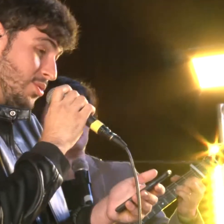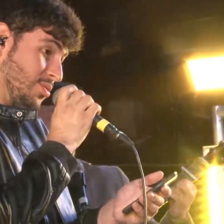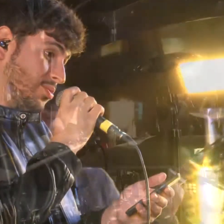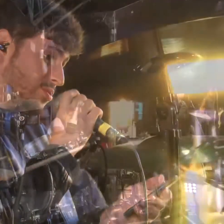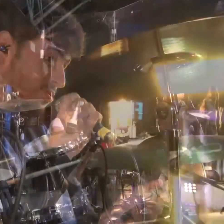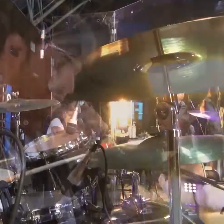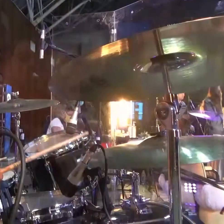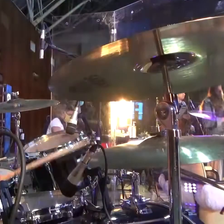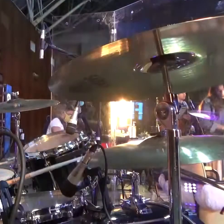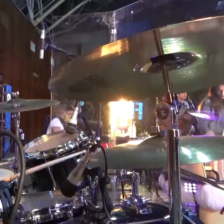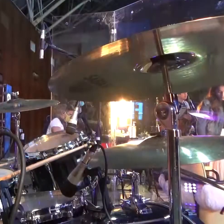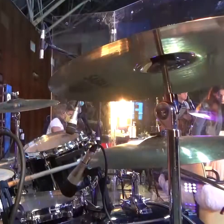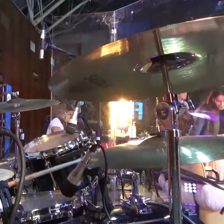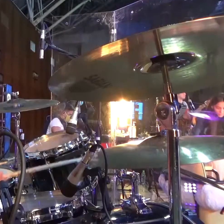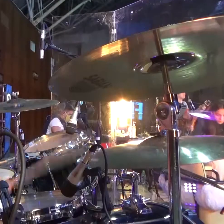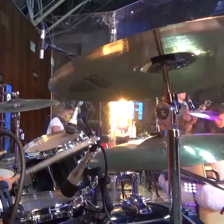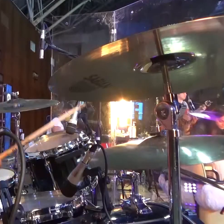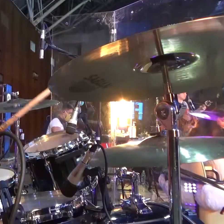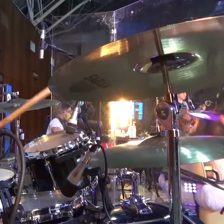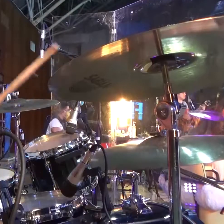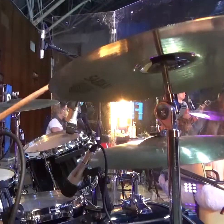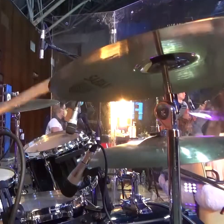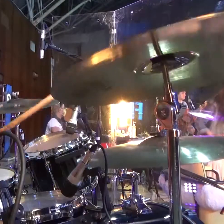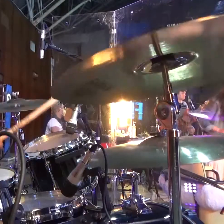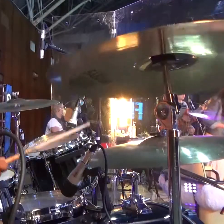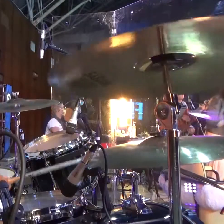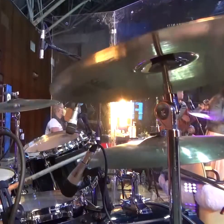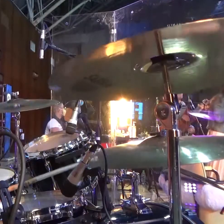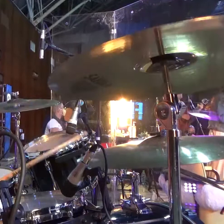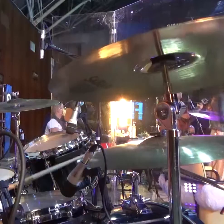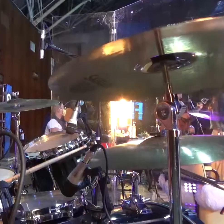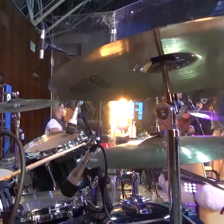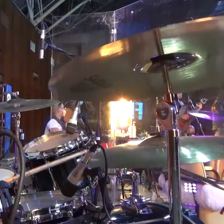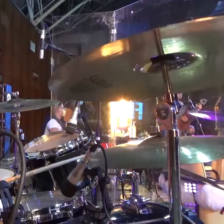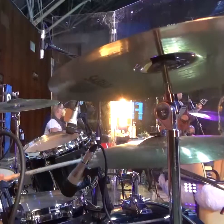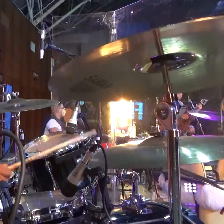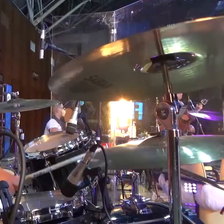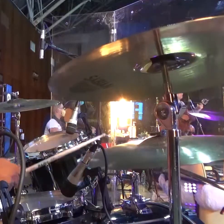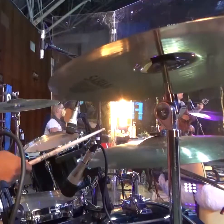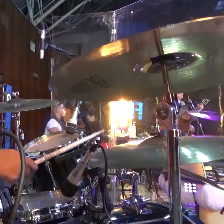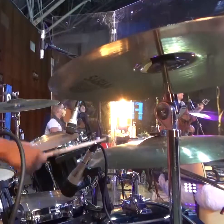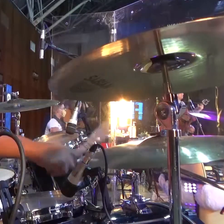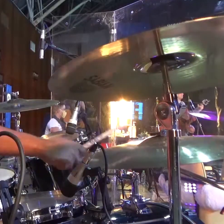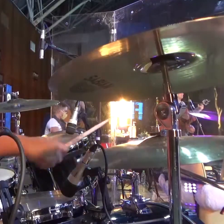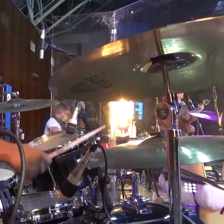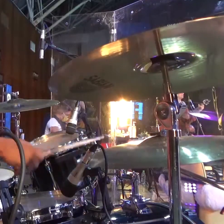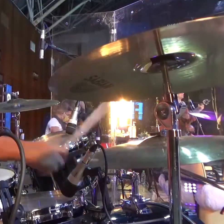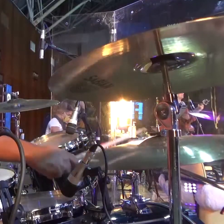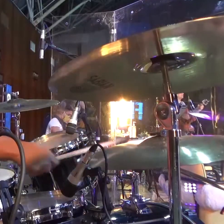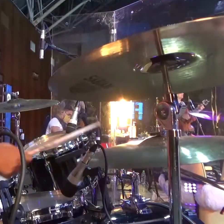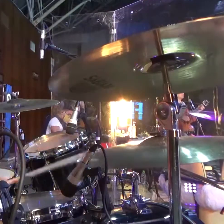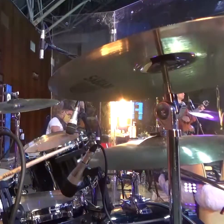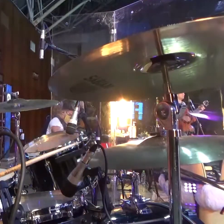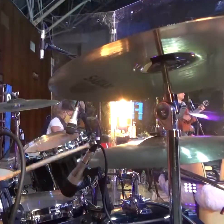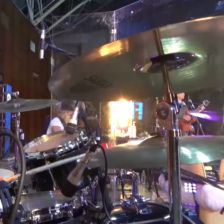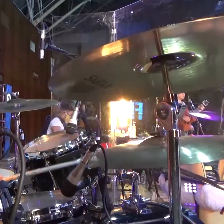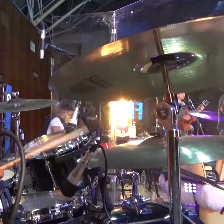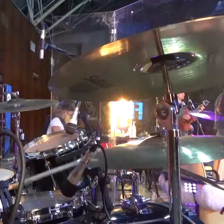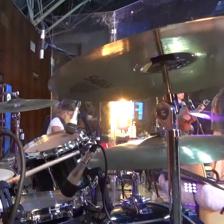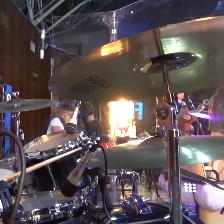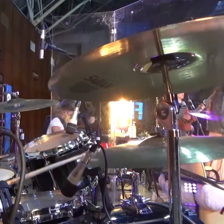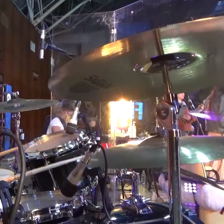Some hardships are the